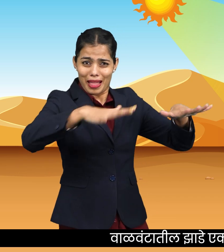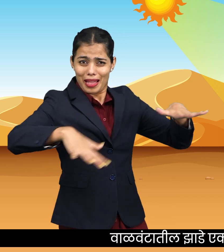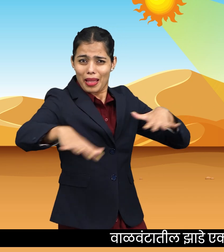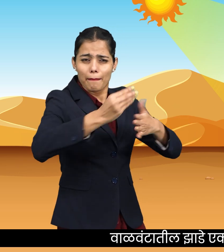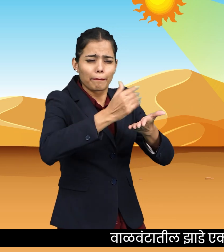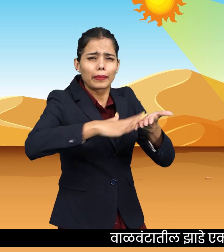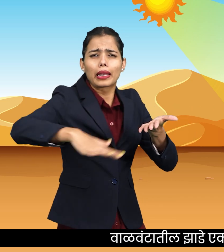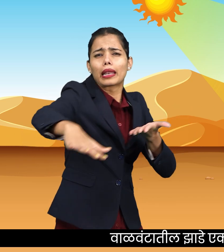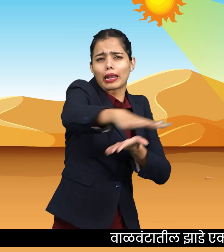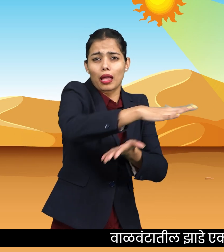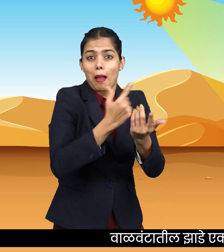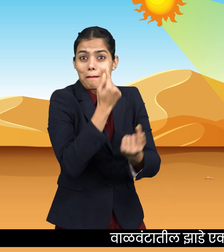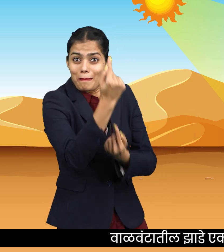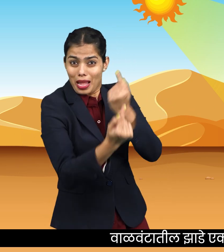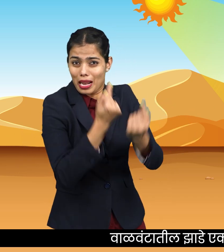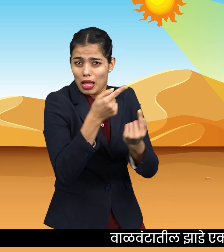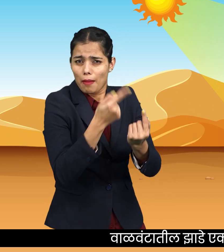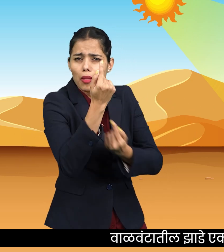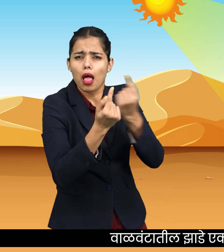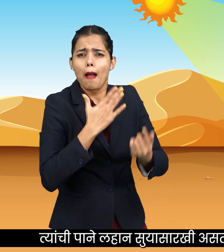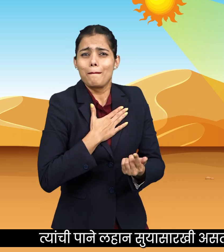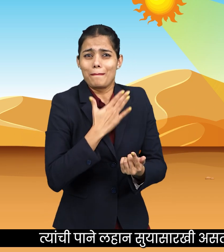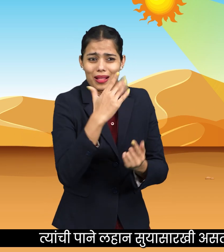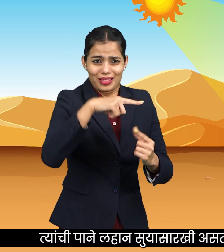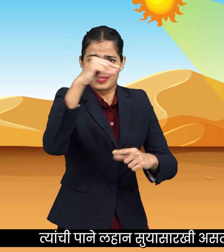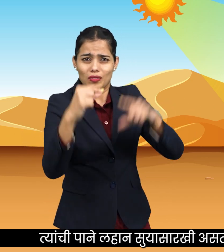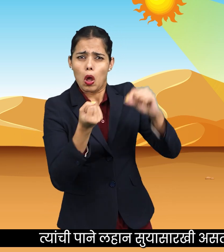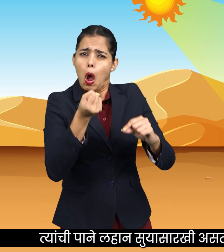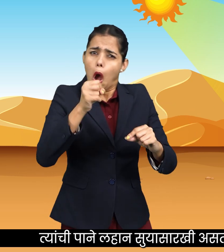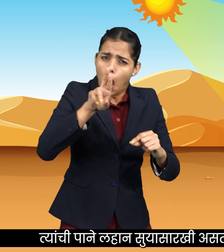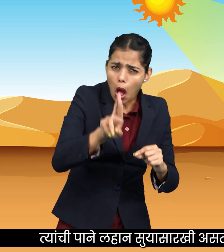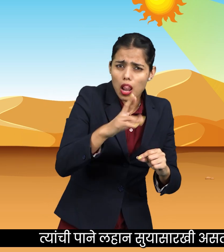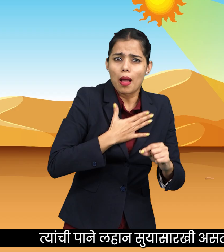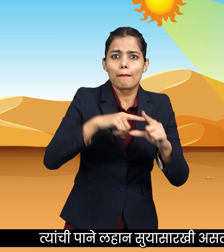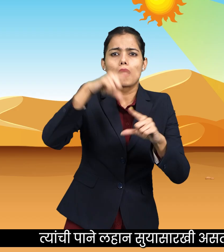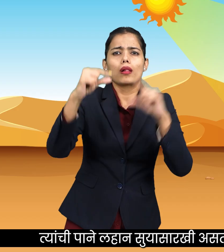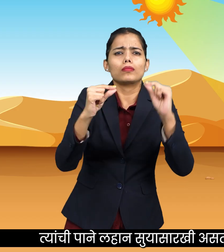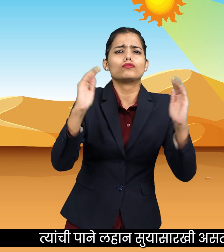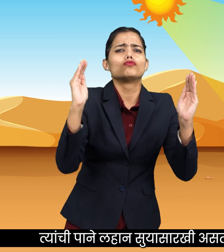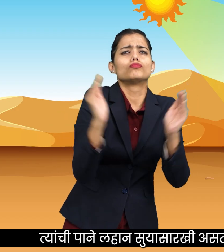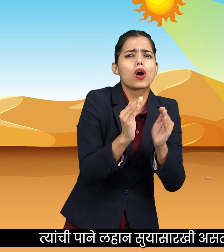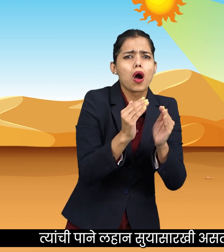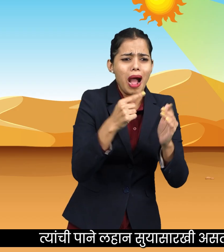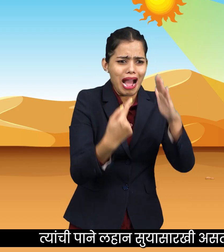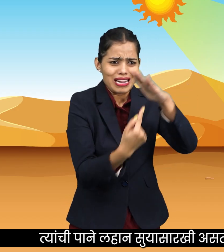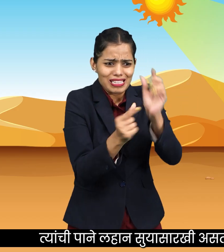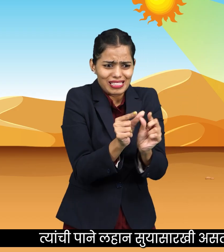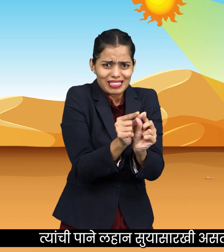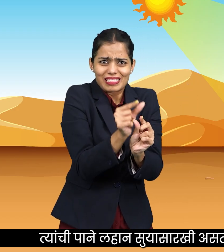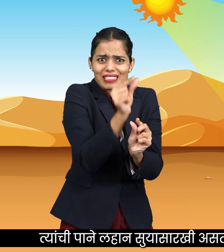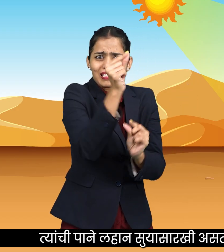वाळवंटातील झाडे एकतर पानेहीन असतात किंवा त्यांचे पाने लहान सुयासारखी असतात